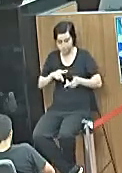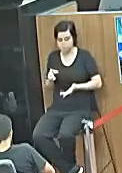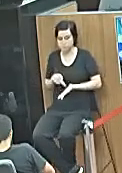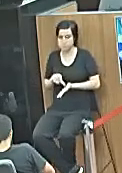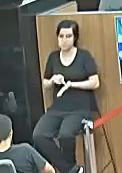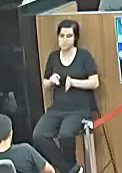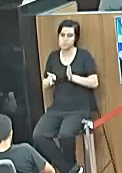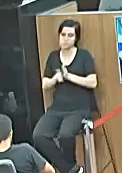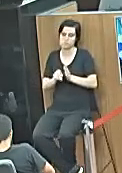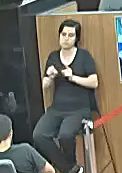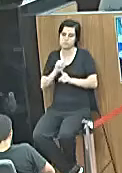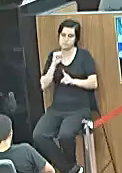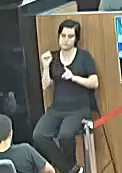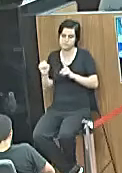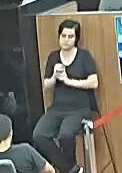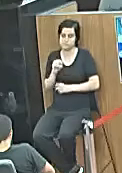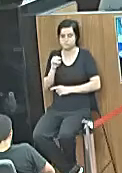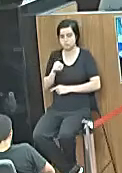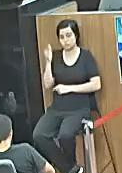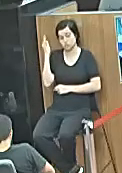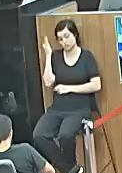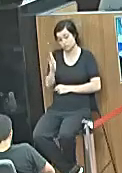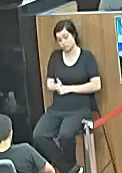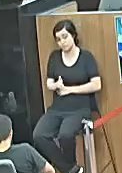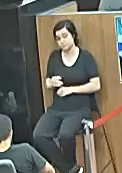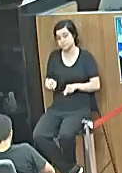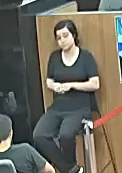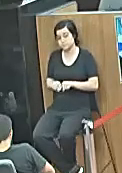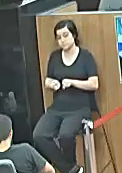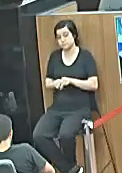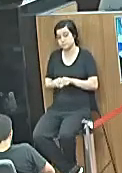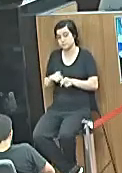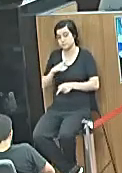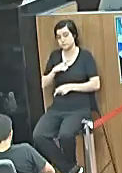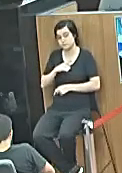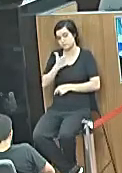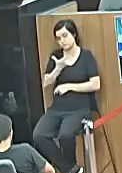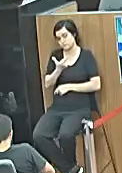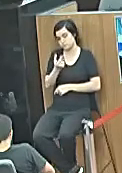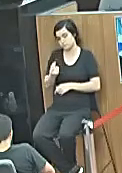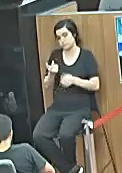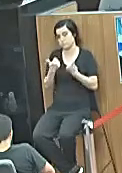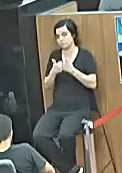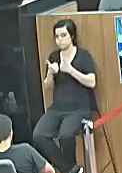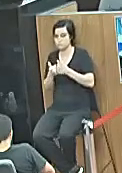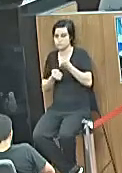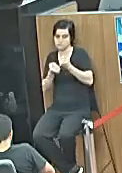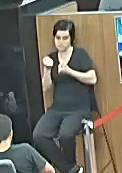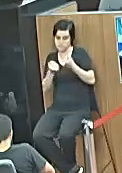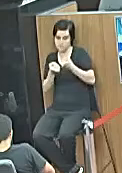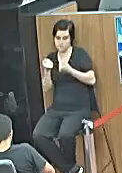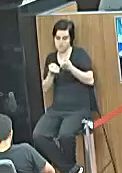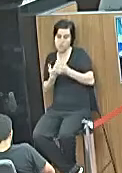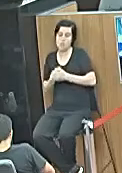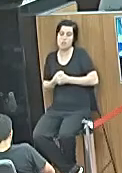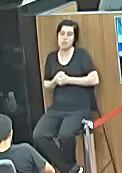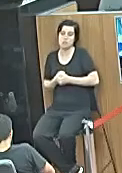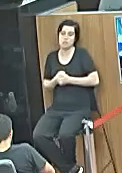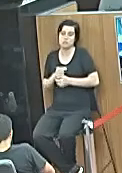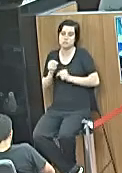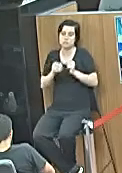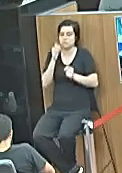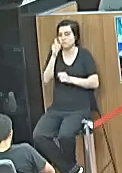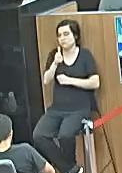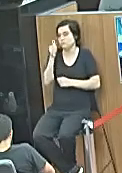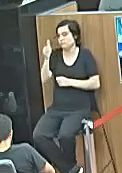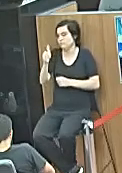socioeducativas na administração direta com a aquisição de 20 veículos sendo dois por cada uma das dez regiões onde existem